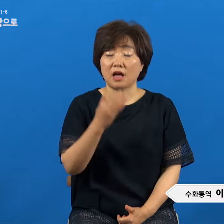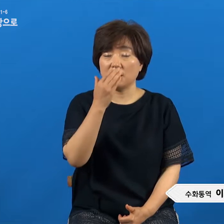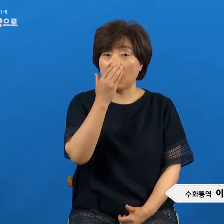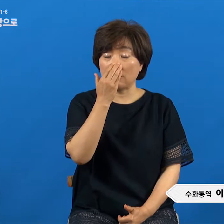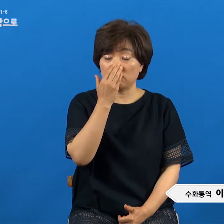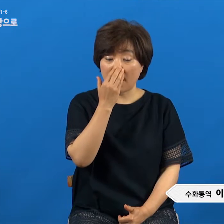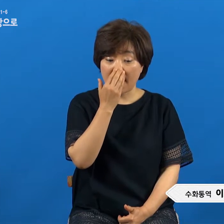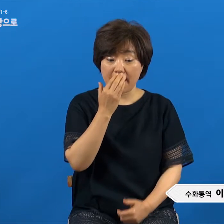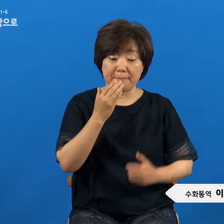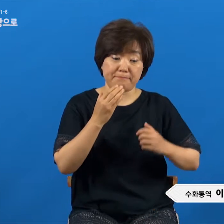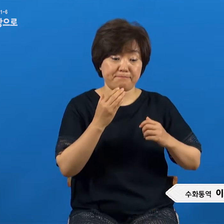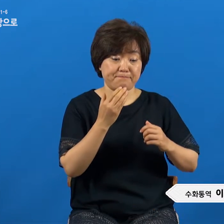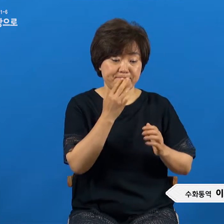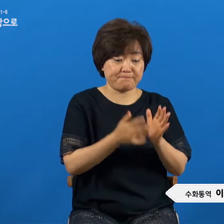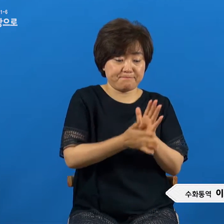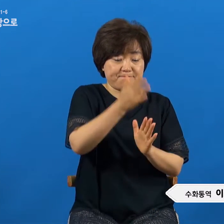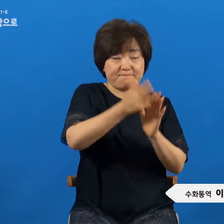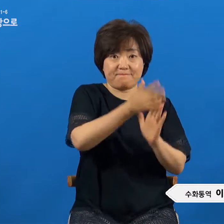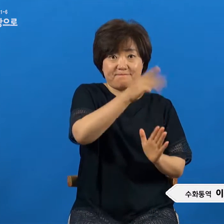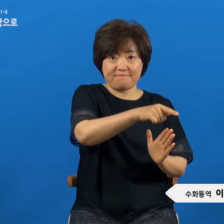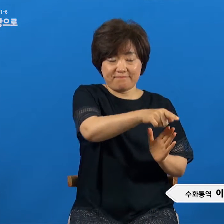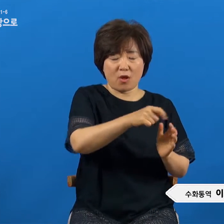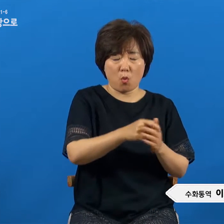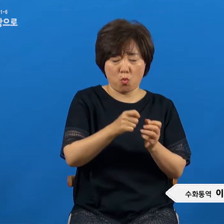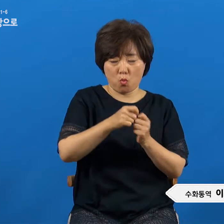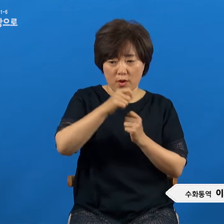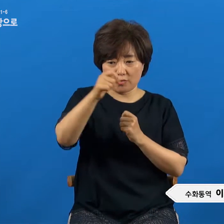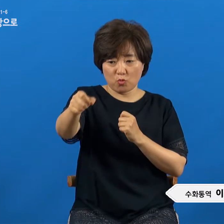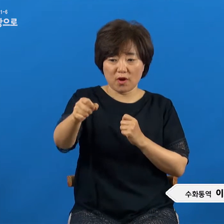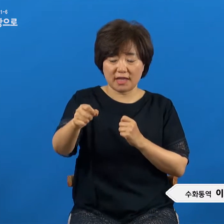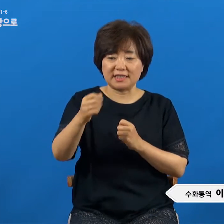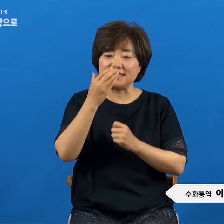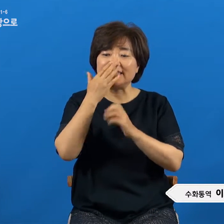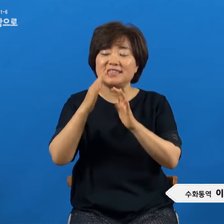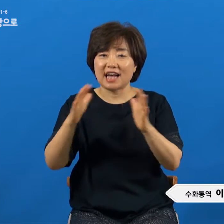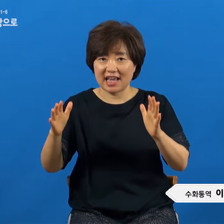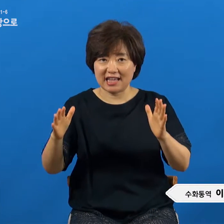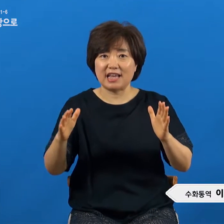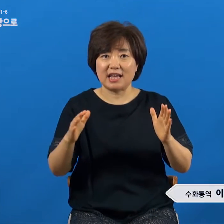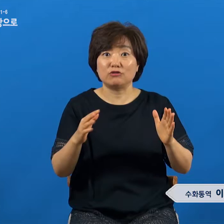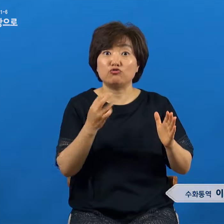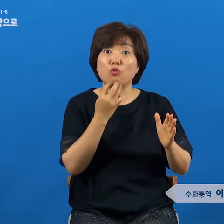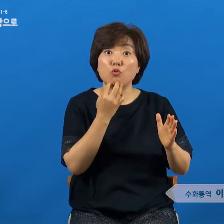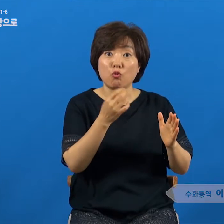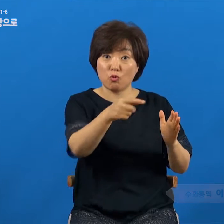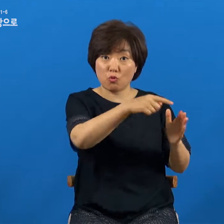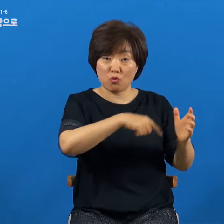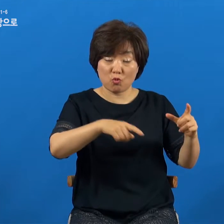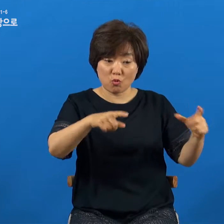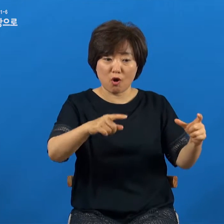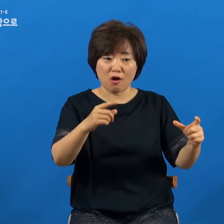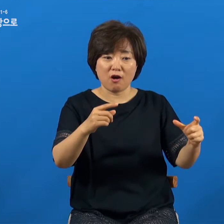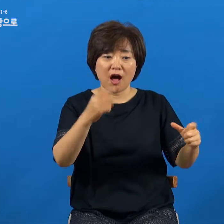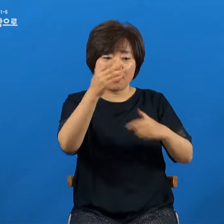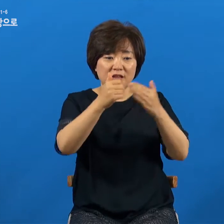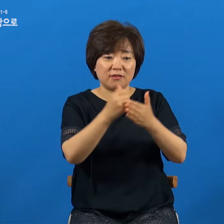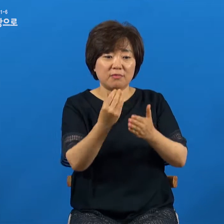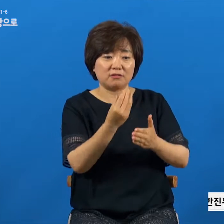예루살렘은 오랫동안 이스라엘의 수도였고 또 하나님의 성전이 있는 거룩한